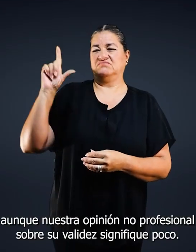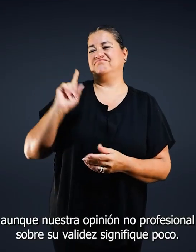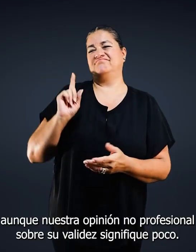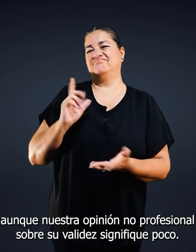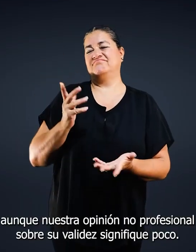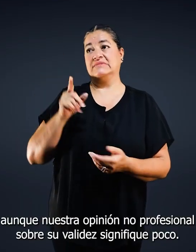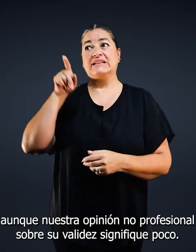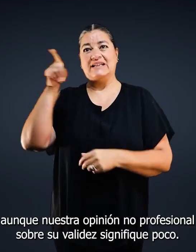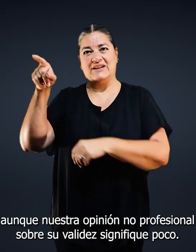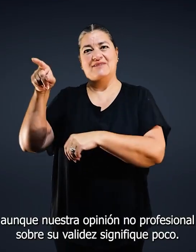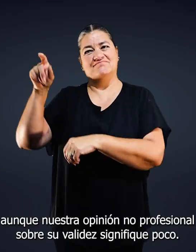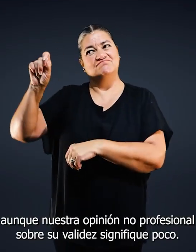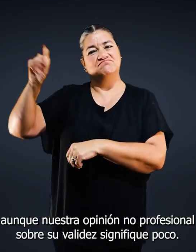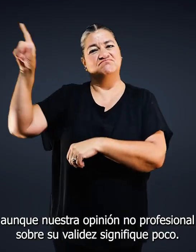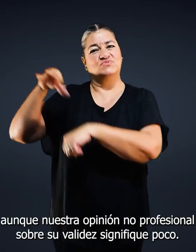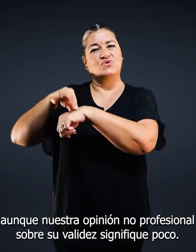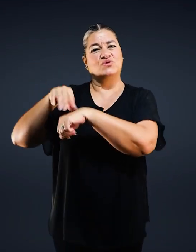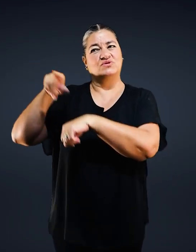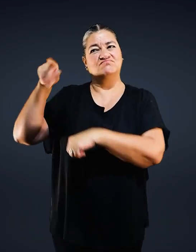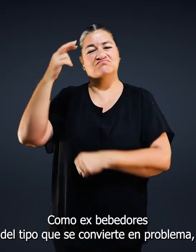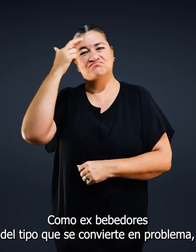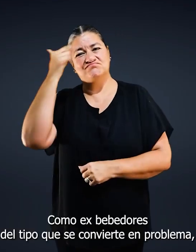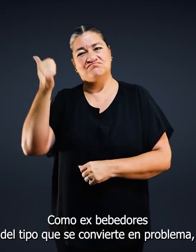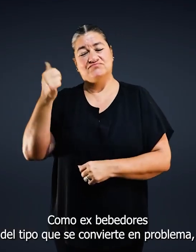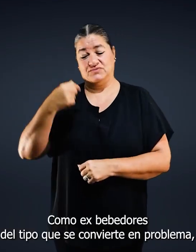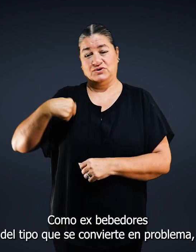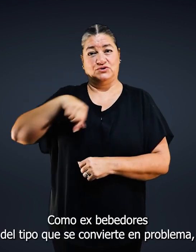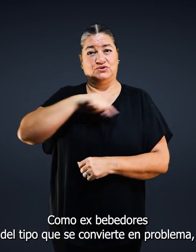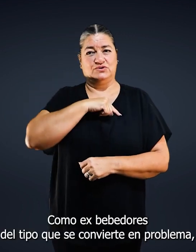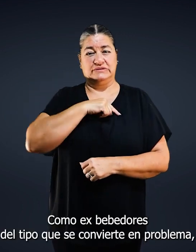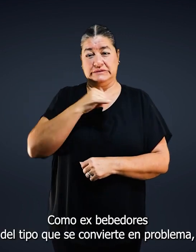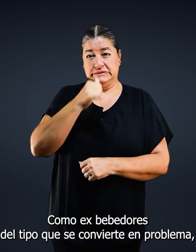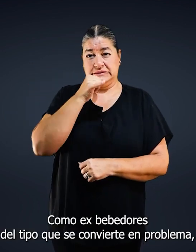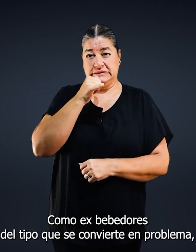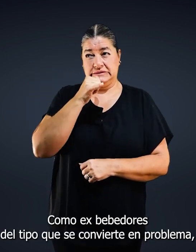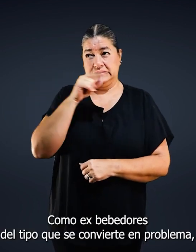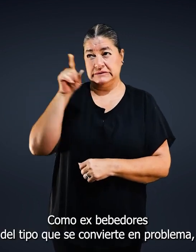profesional, sobre su validez signifique poco, como exbebedores del tipo que se convierte en problema.